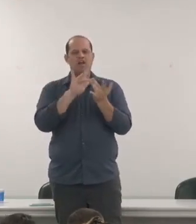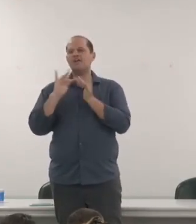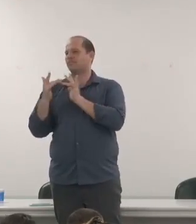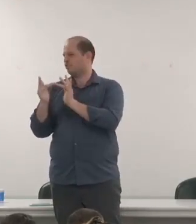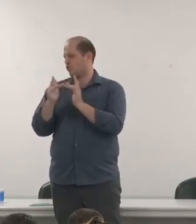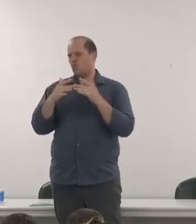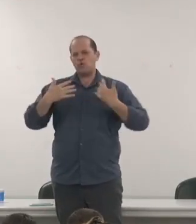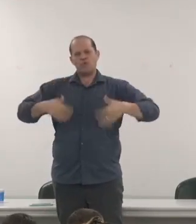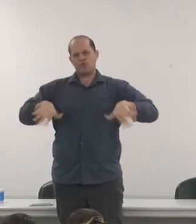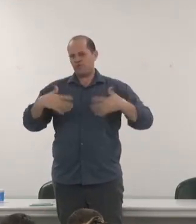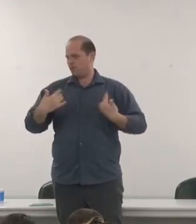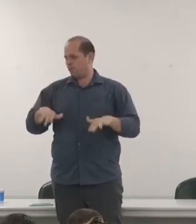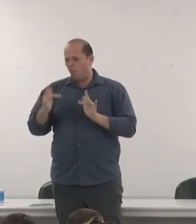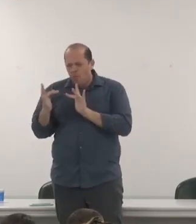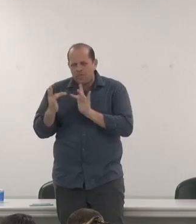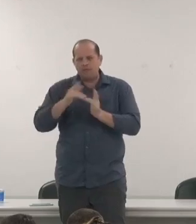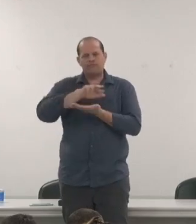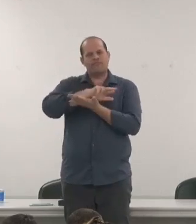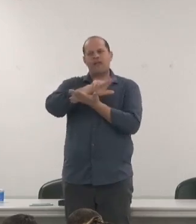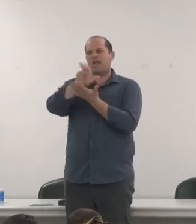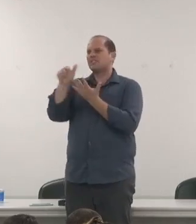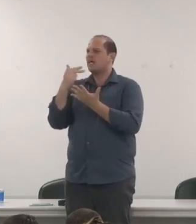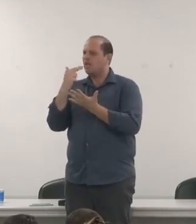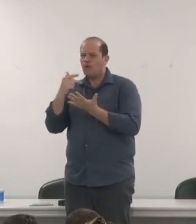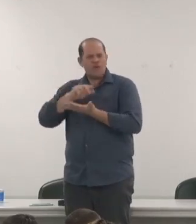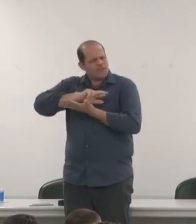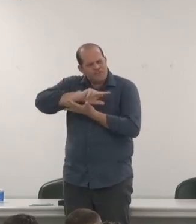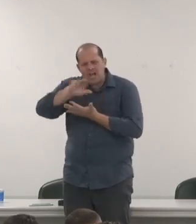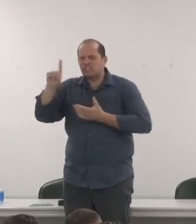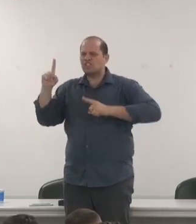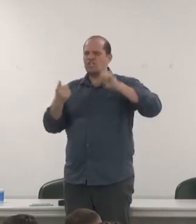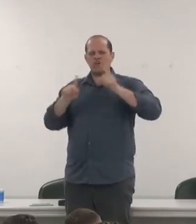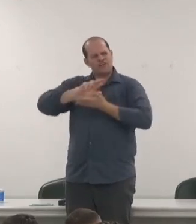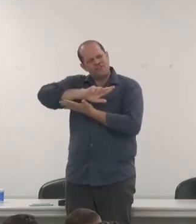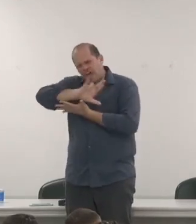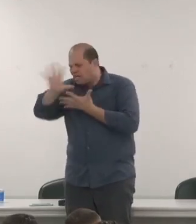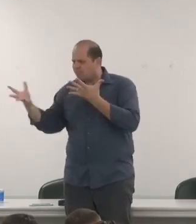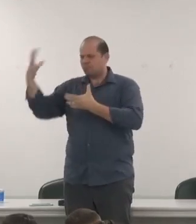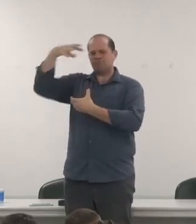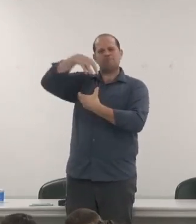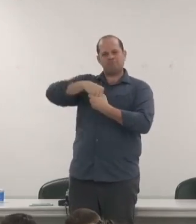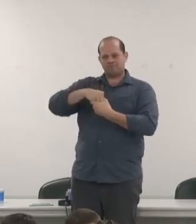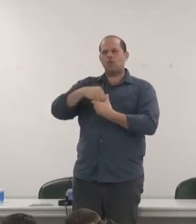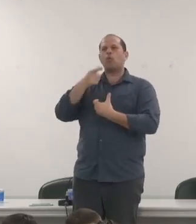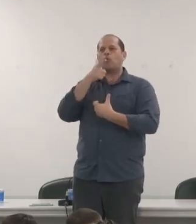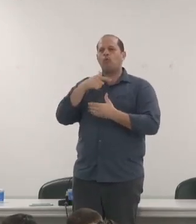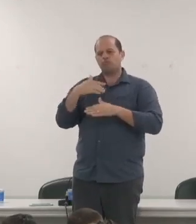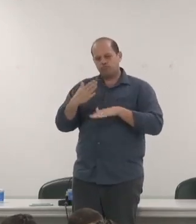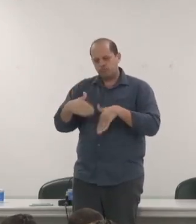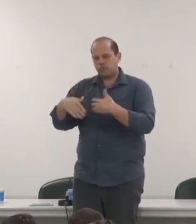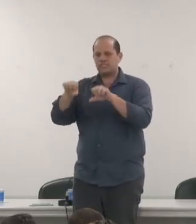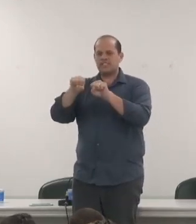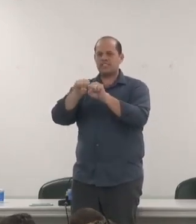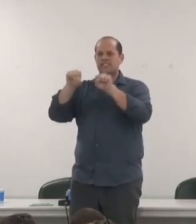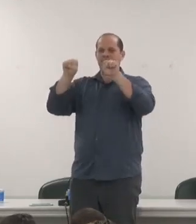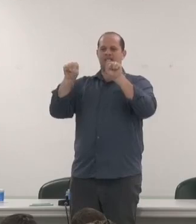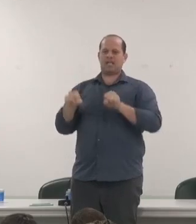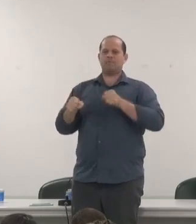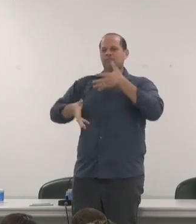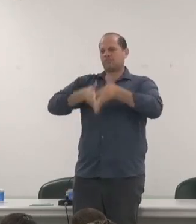tem uma diversidade grande e que tem a ver com o contato, que comunidade que usa essa língua, o que a língua vai incorporando